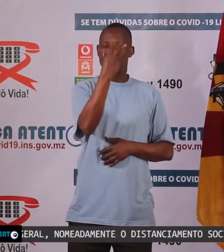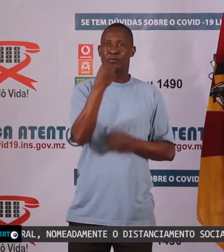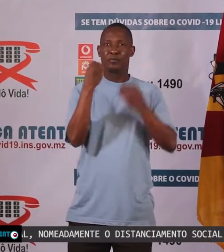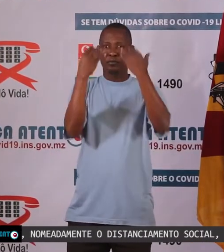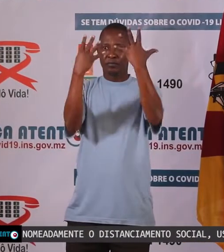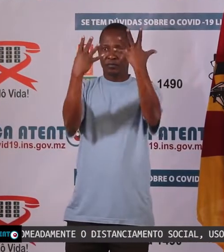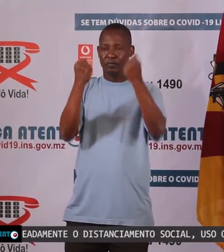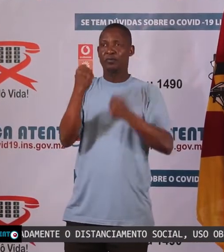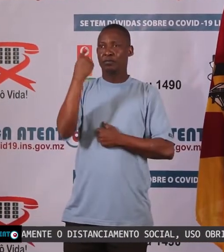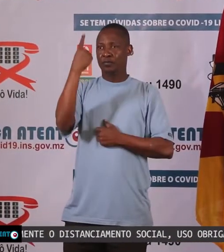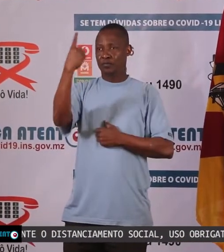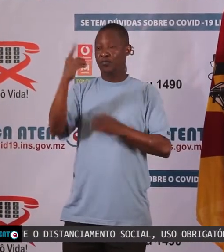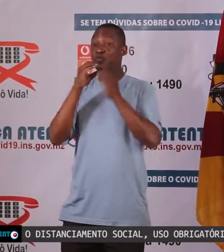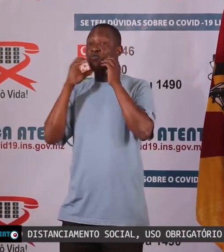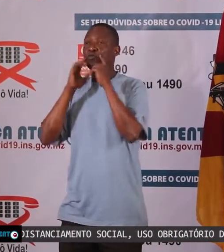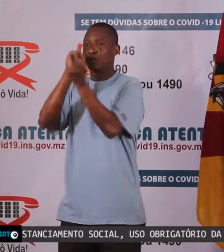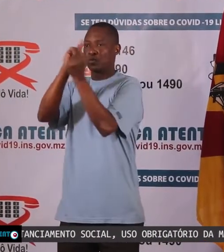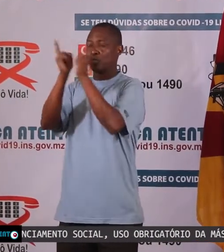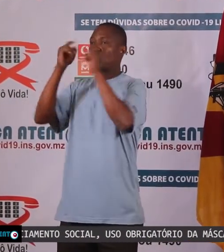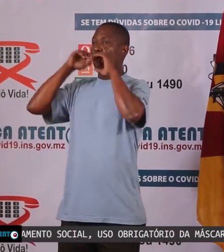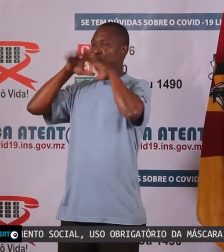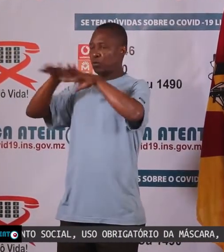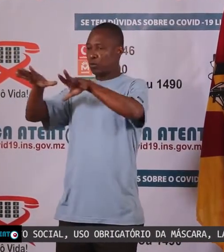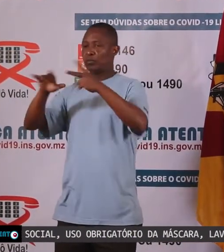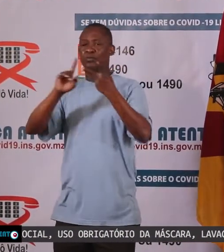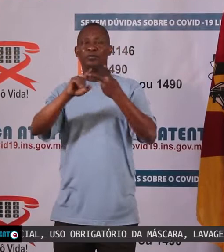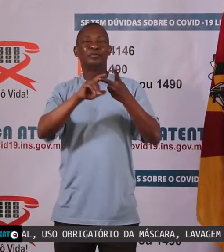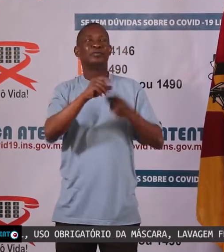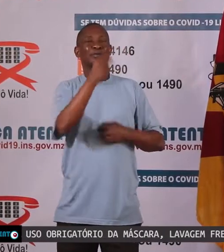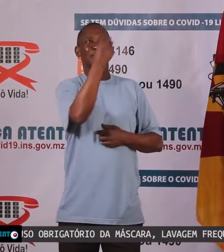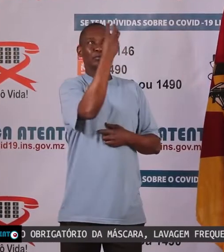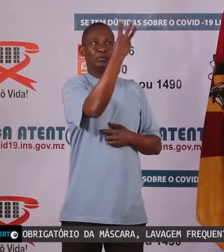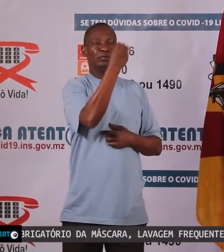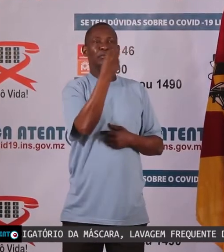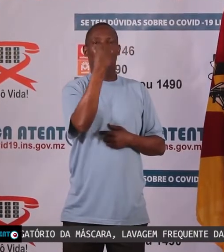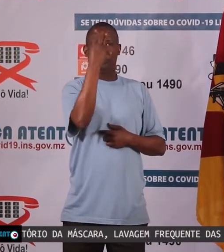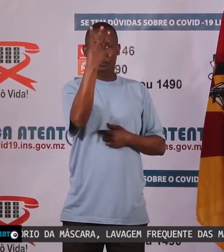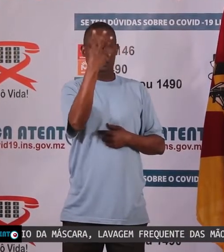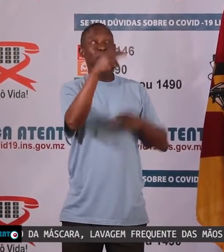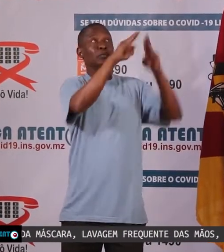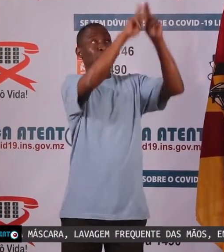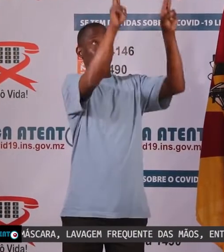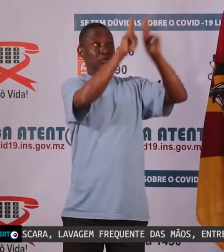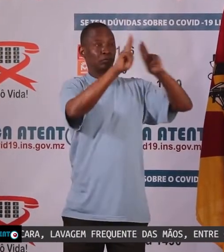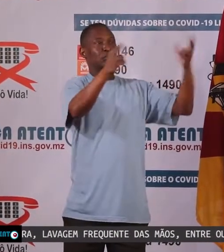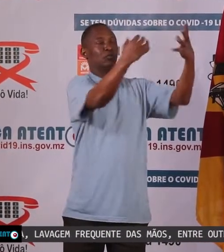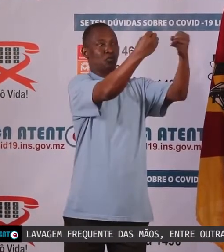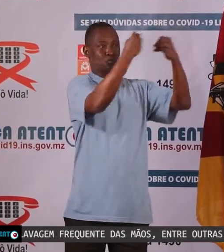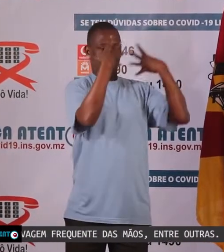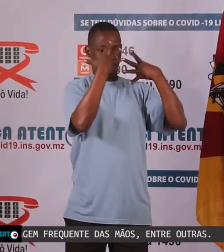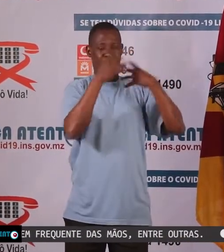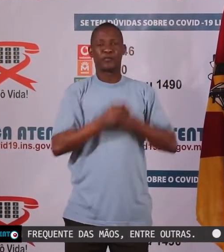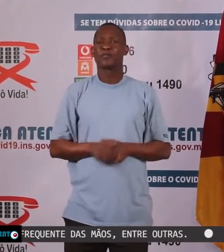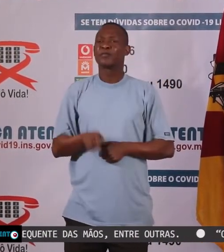local e 33 são importados. Em termos de descrição de casos,